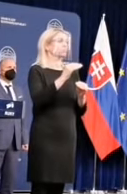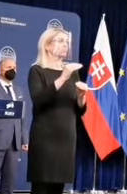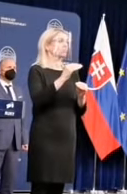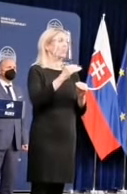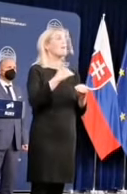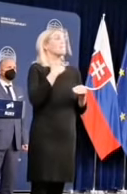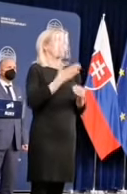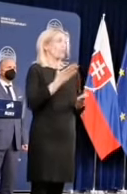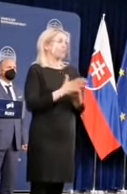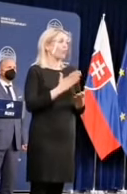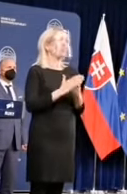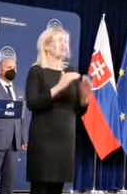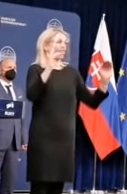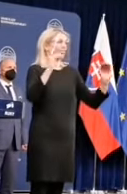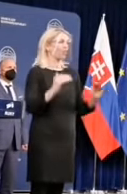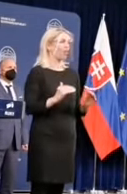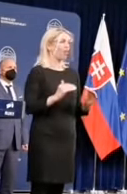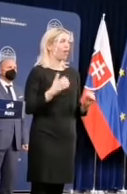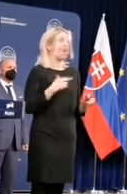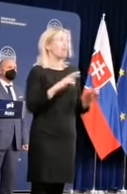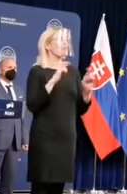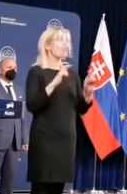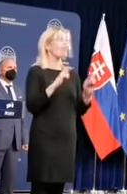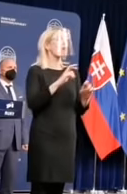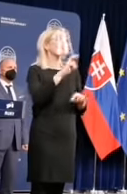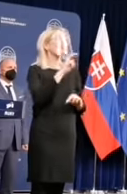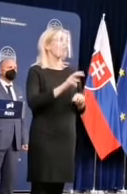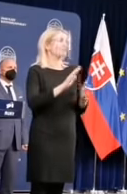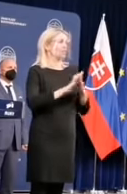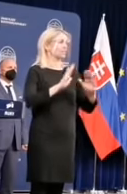a verím, že najhoršie už máme za sebou.